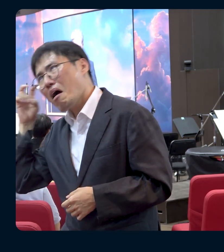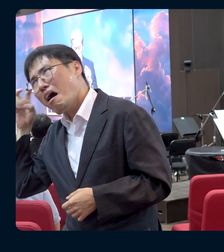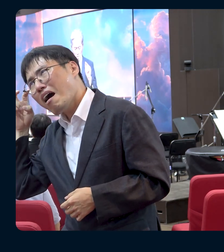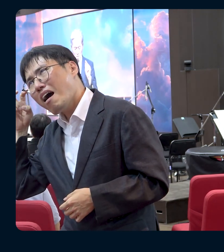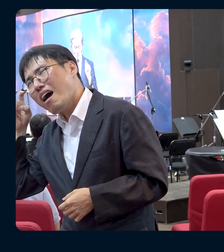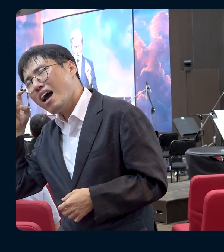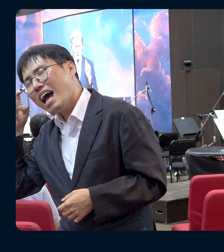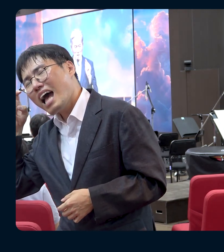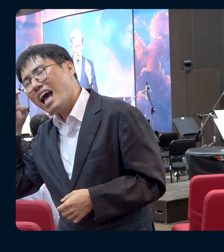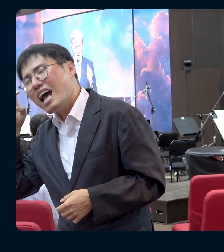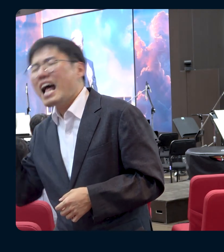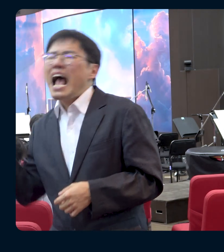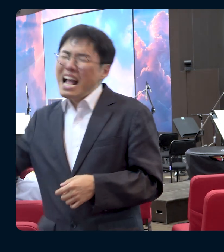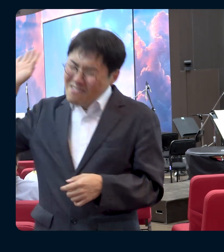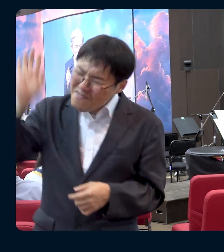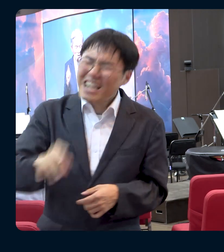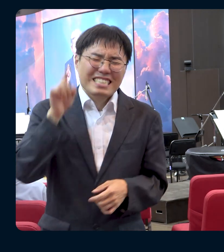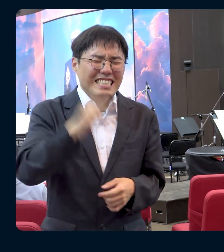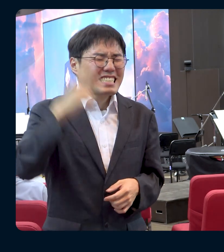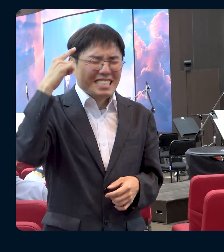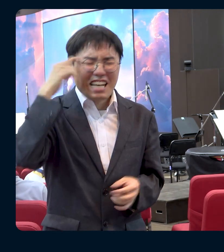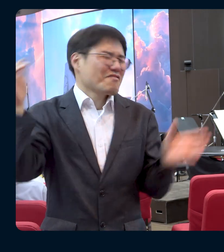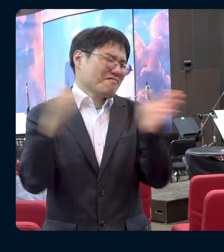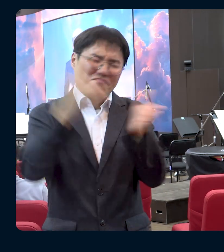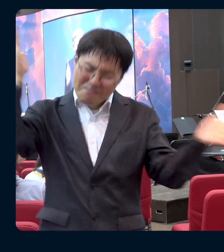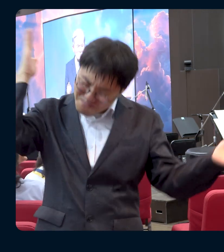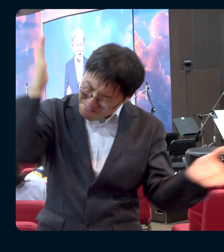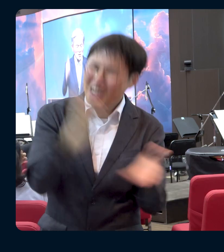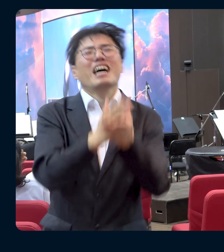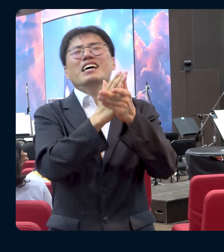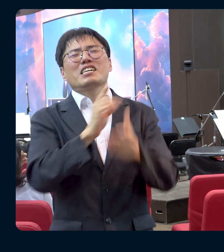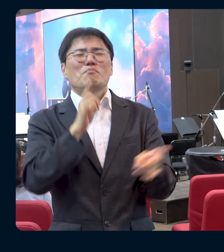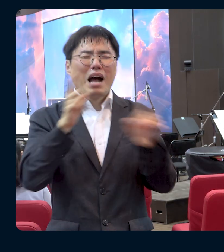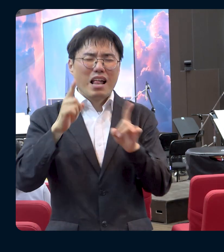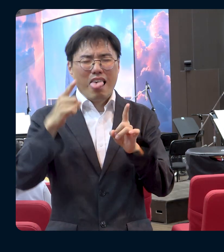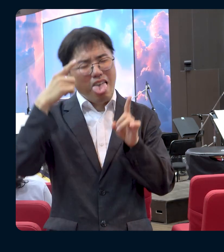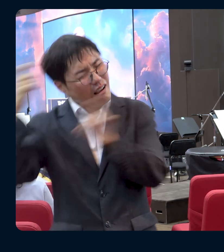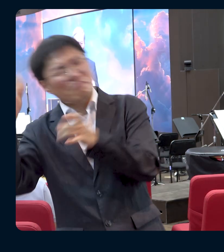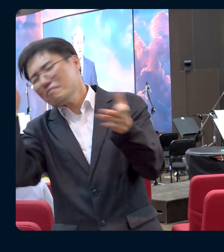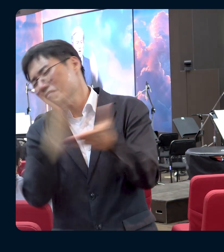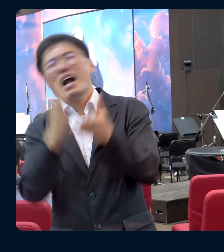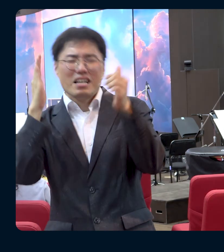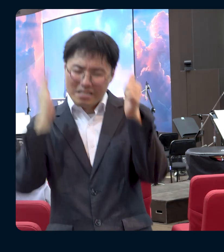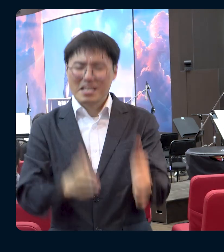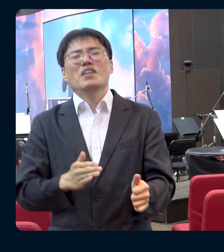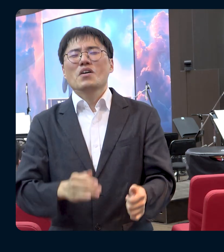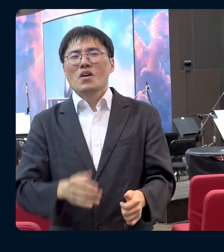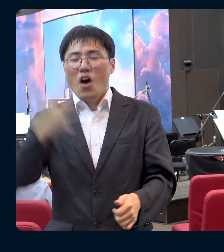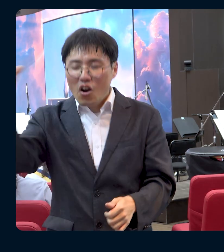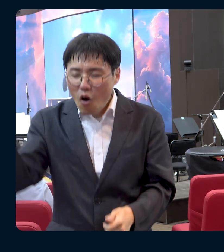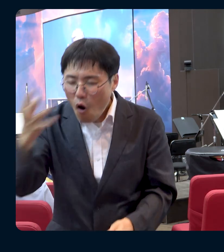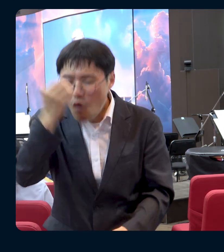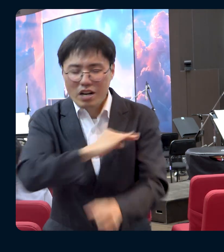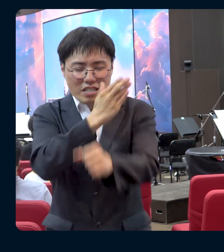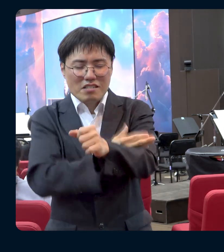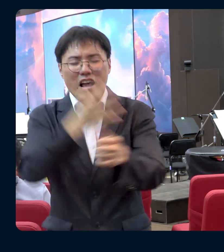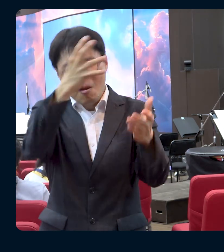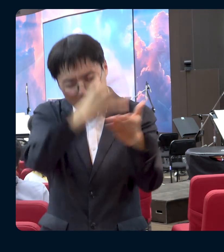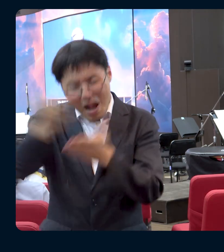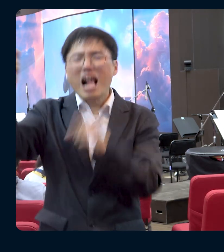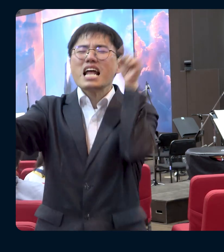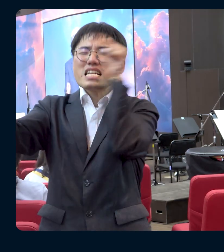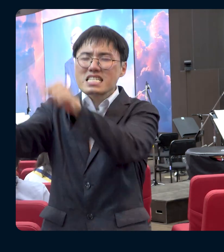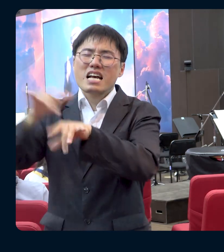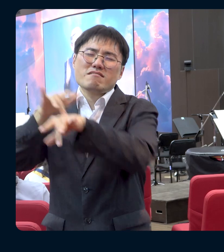넘어가는 게 좋지 않을까. 여러분, 그런 생각에 넘어가지 마세요. 그런 말에 넘어가지 마세요. 그건 우리의